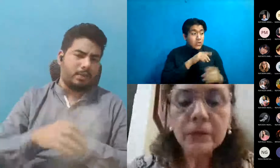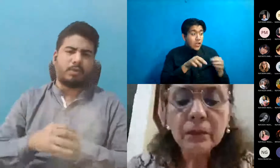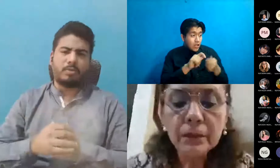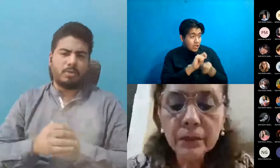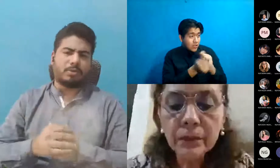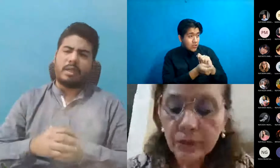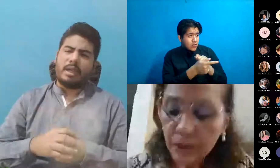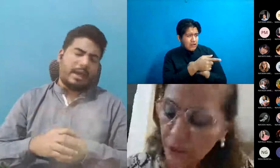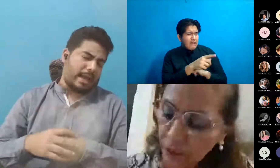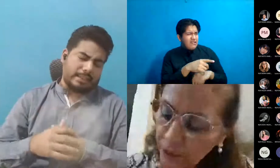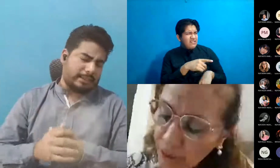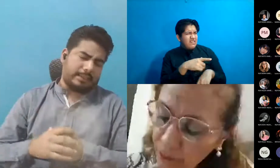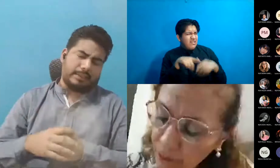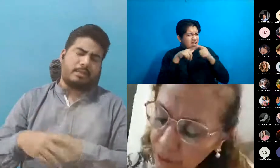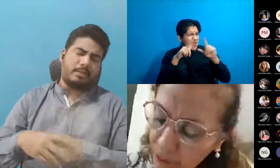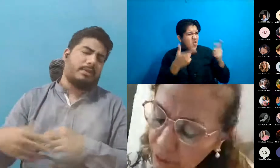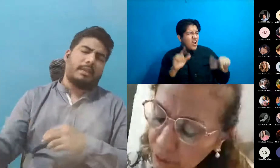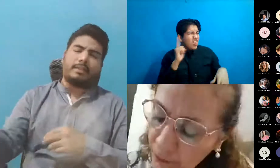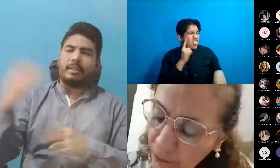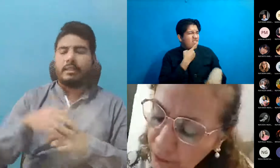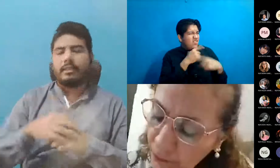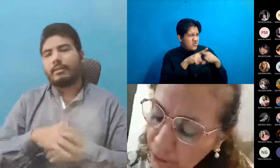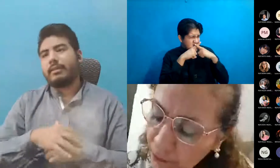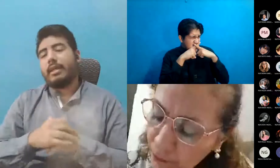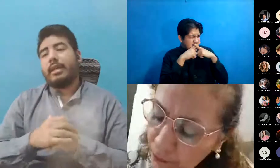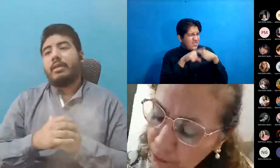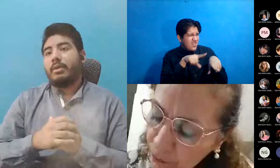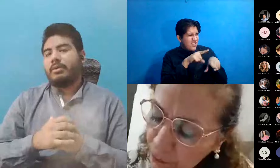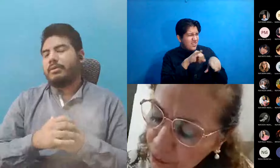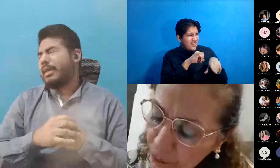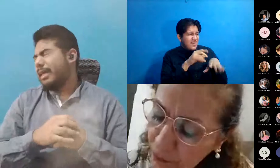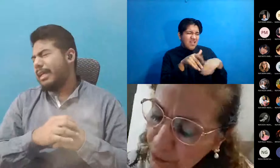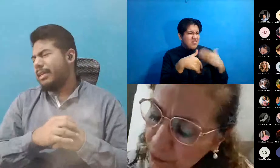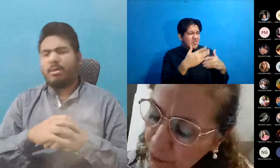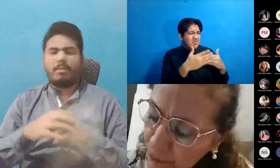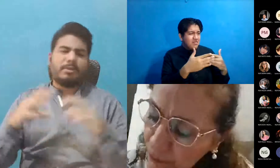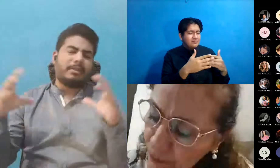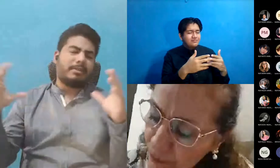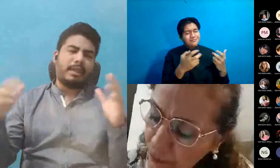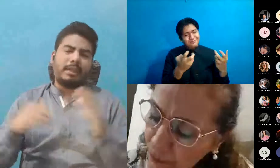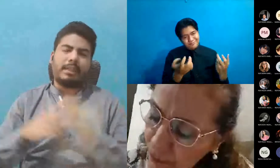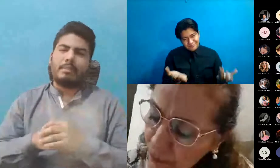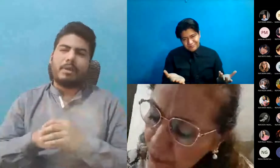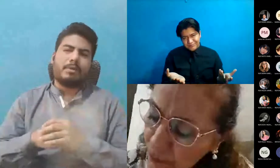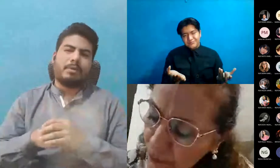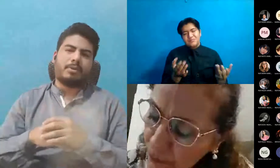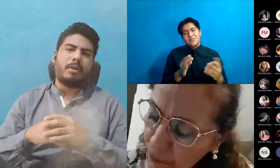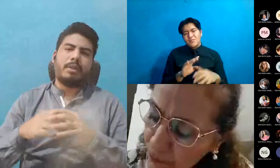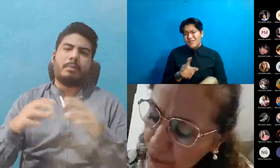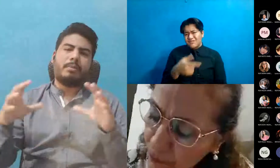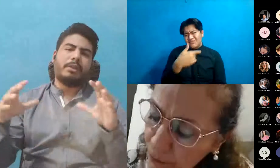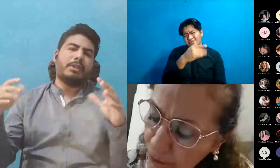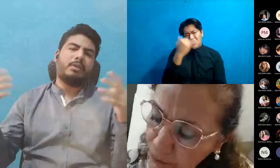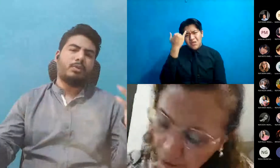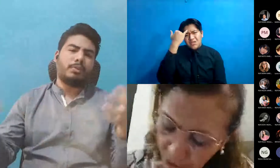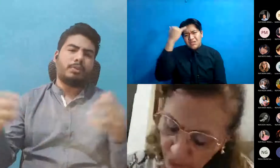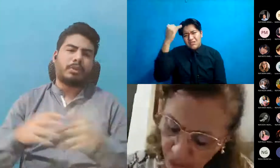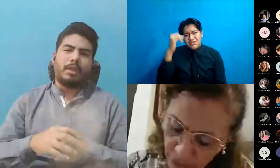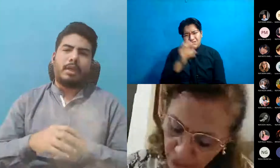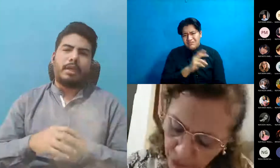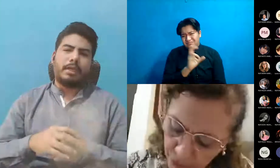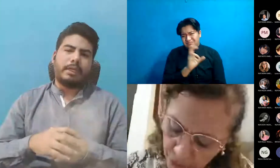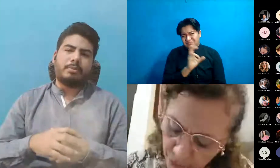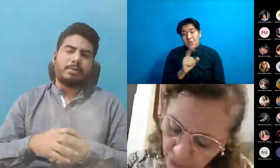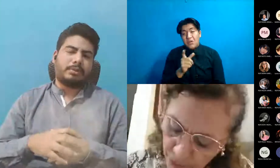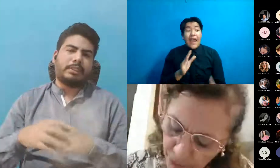del lenguaje de los sordomudos. Sí, sí, sí, cómo no, tan, tan, tan, tan. Bueno, o sea, enorme, o sea, no tienen ni idea, pero solamente por verse